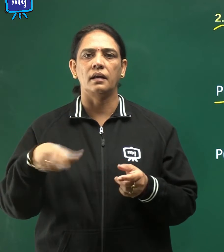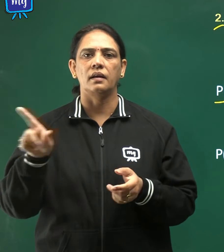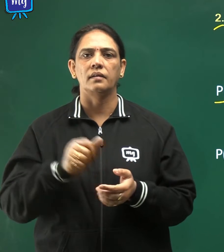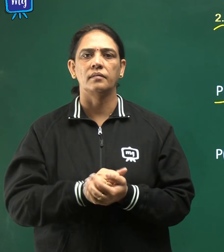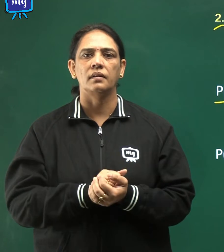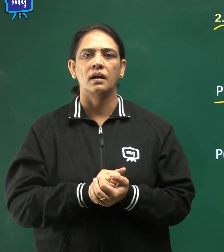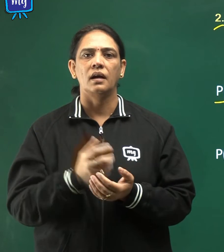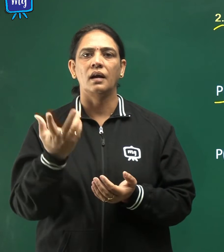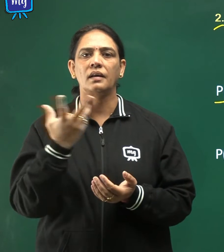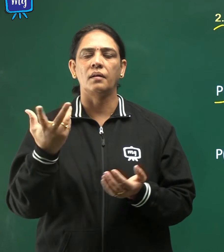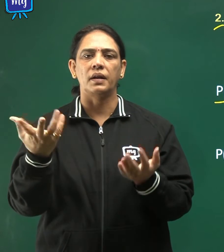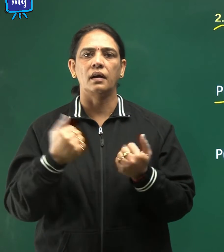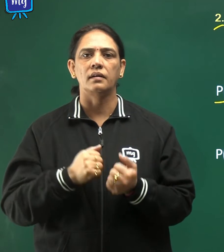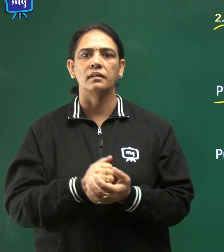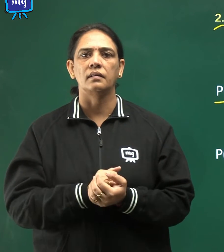क्या मिला?